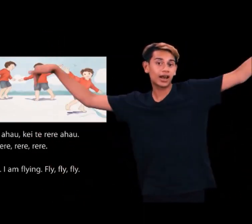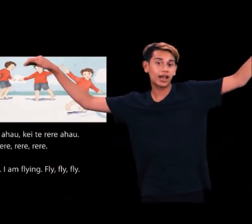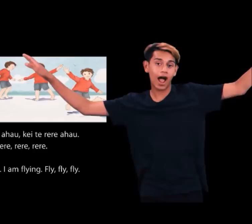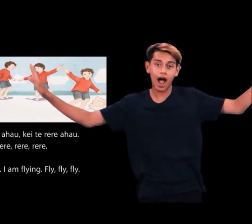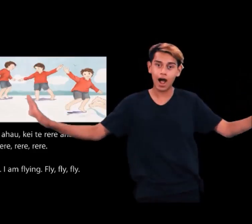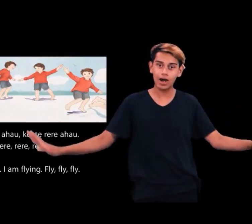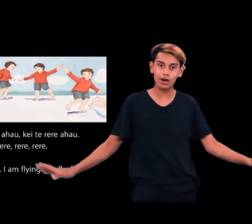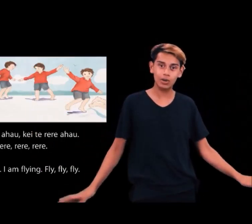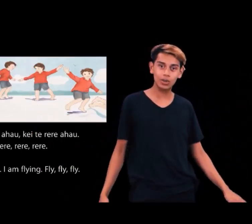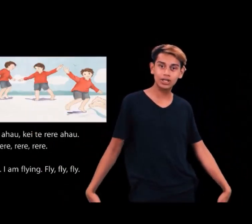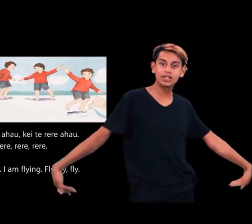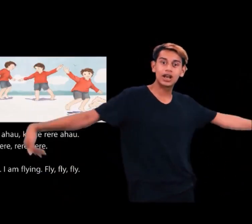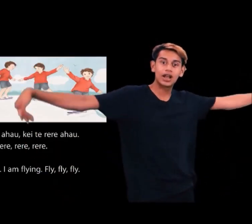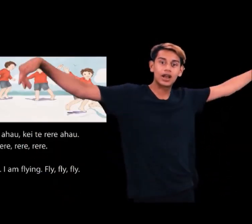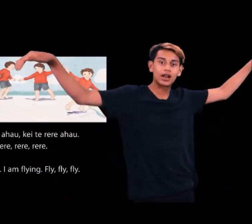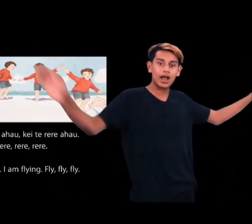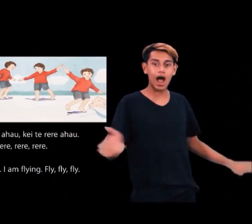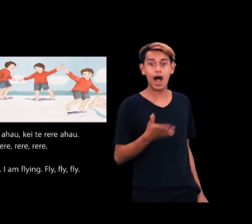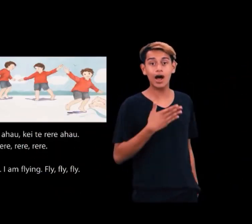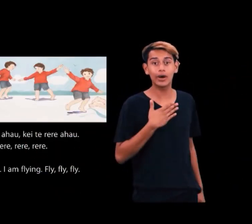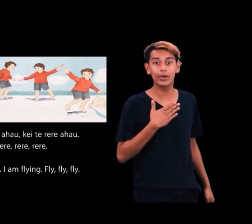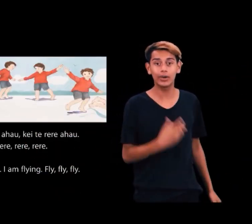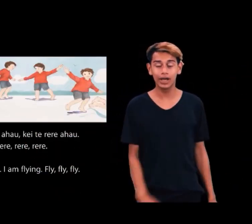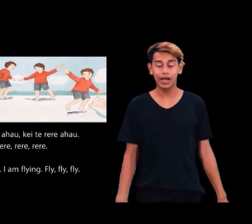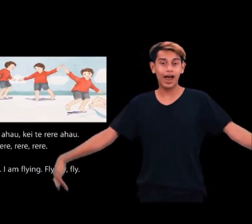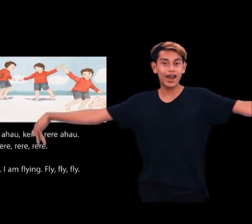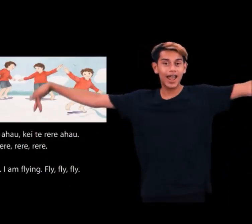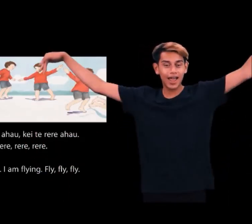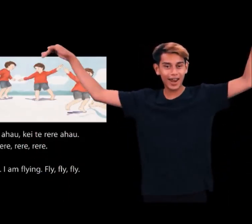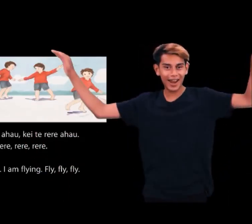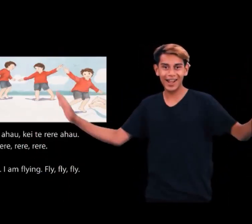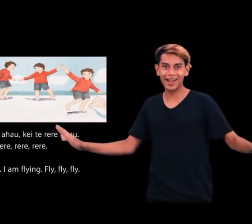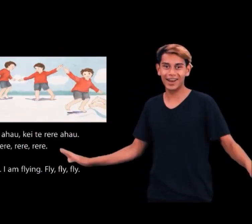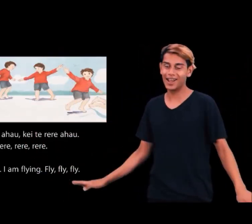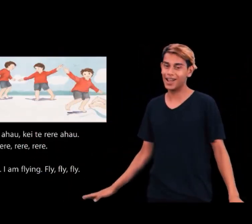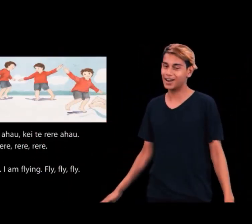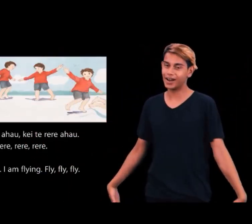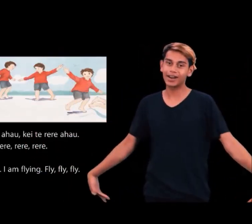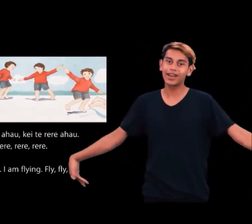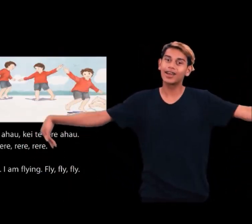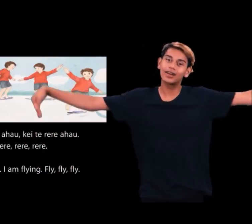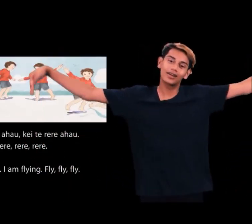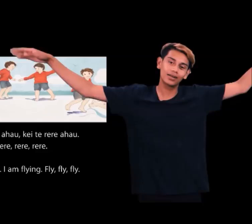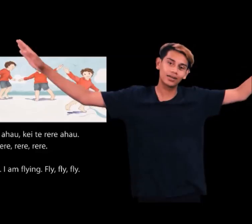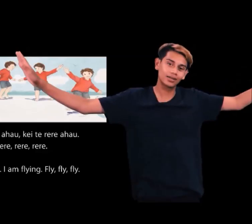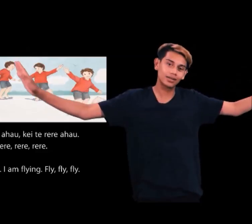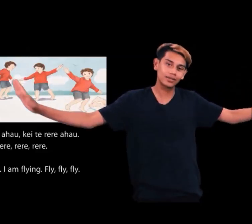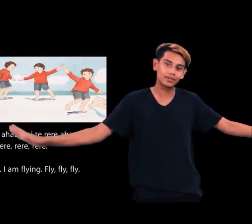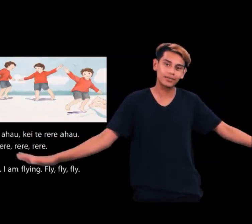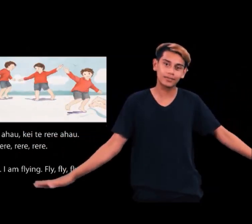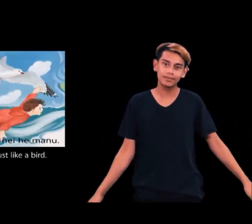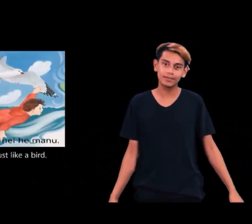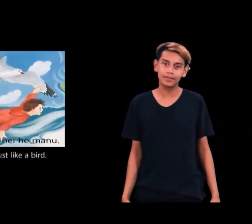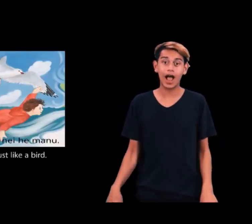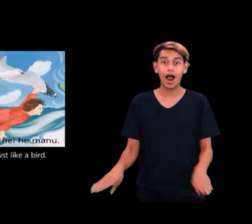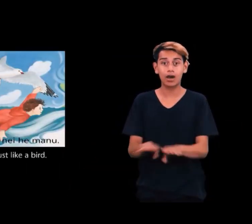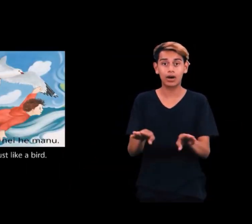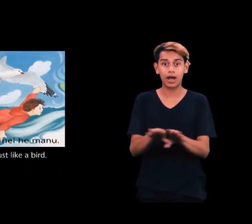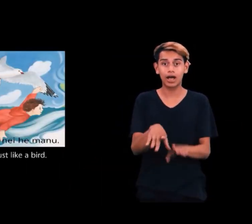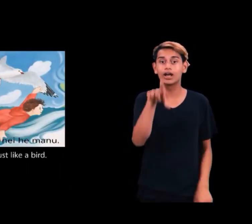re aho, kei te re re aho, re re re re re re. Anō nei